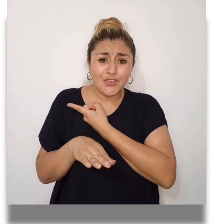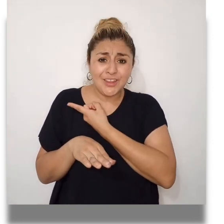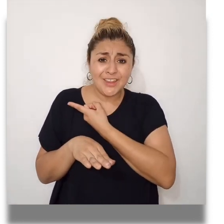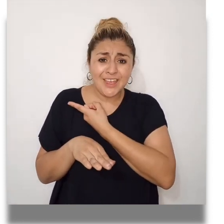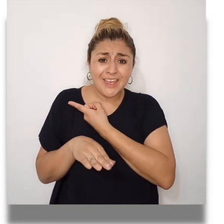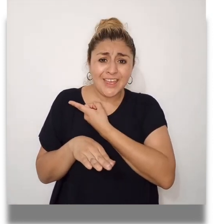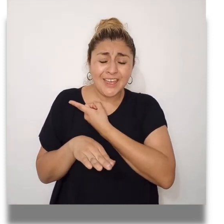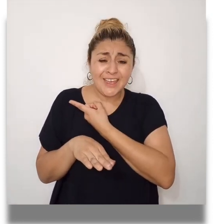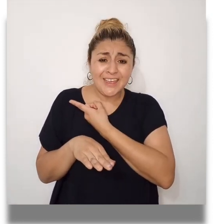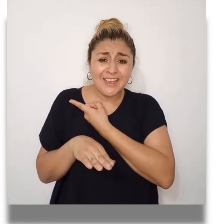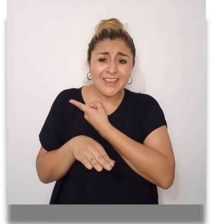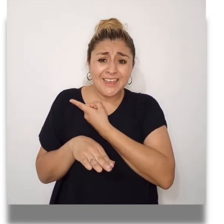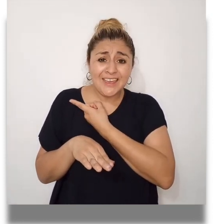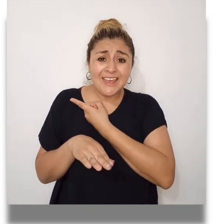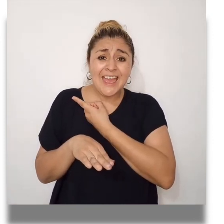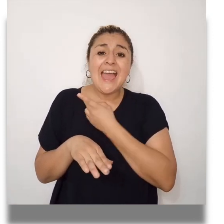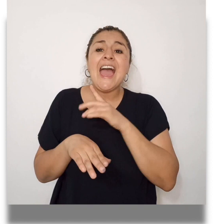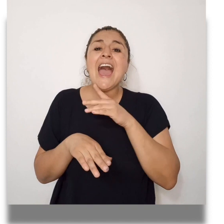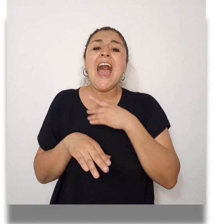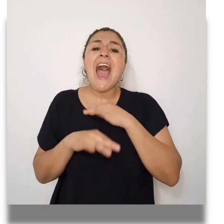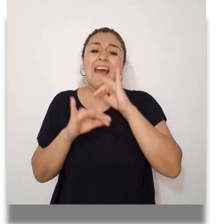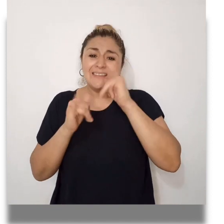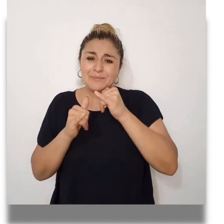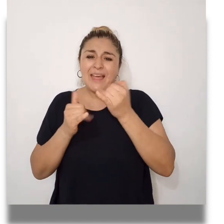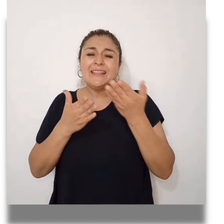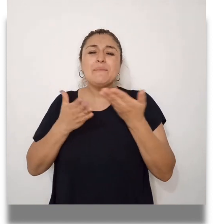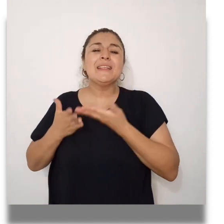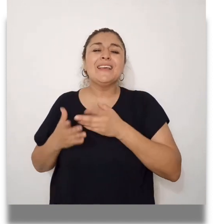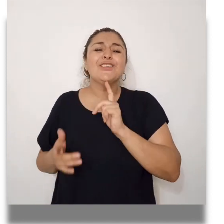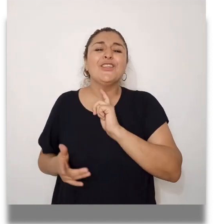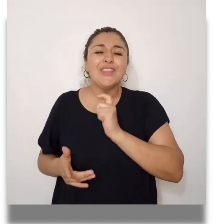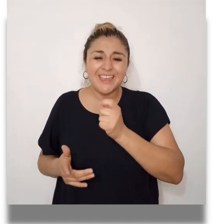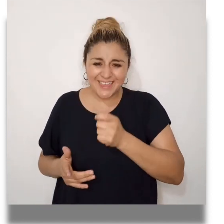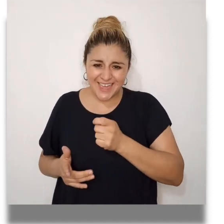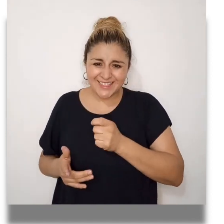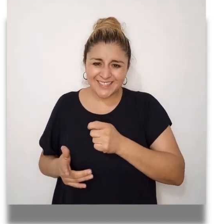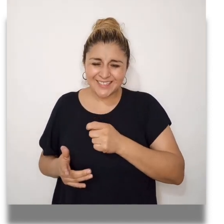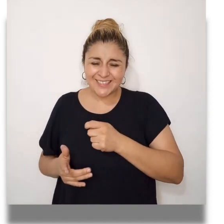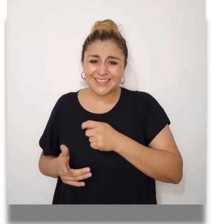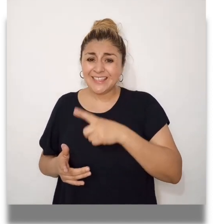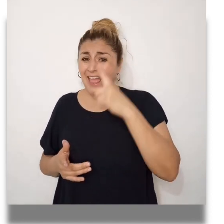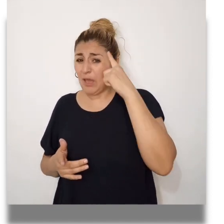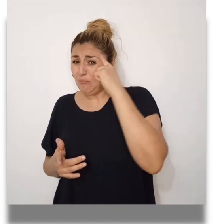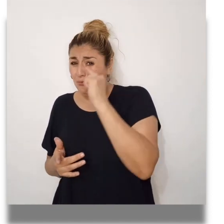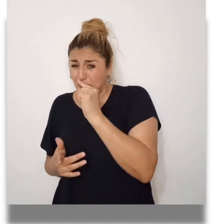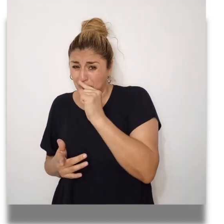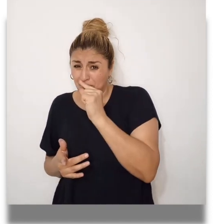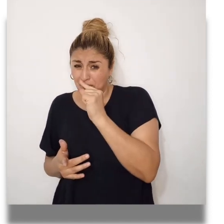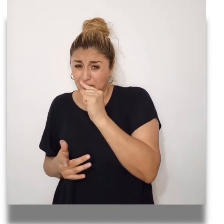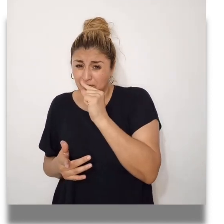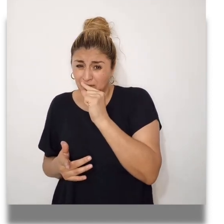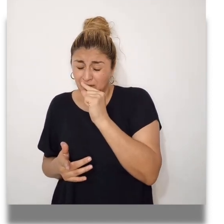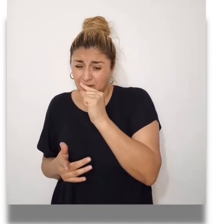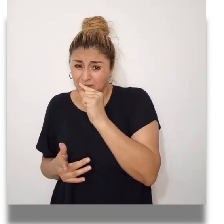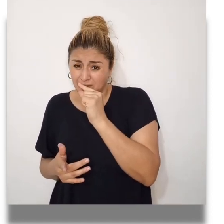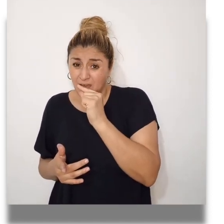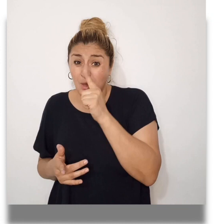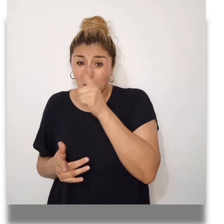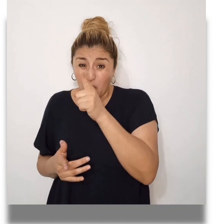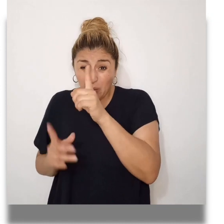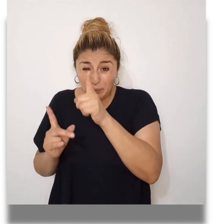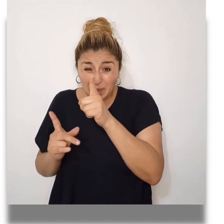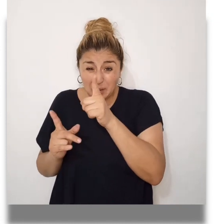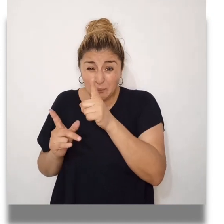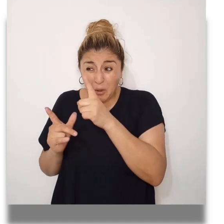la ignorancia? Est-ce que tu es parmi les invités de la femme dépourvue de sens? ¿Formas parte de